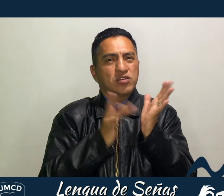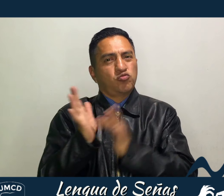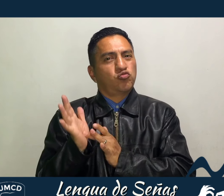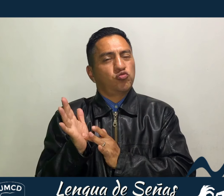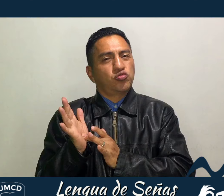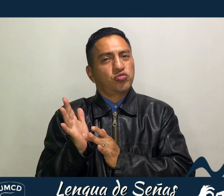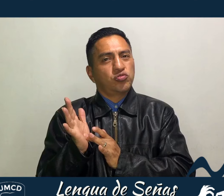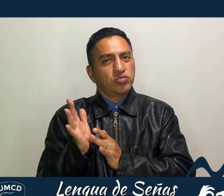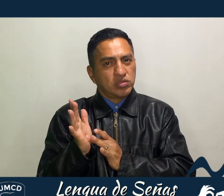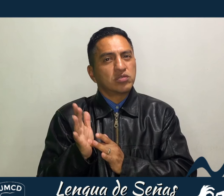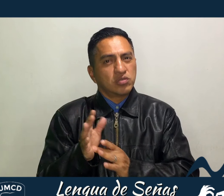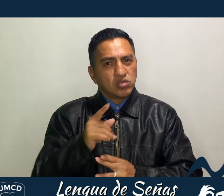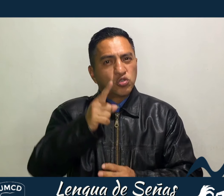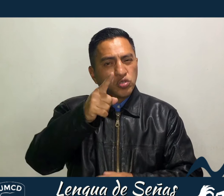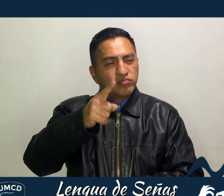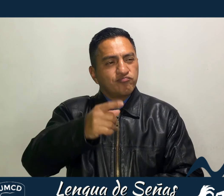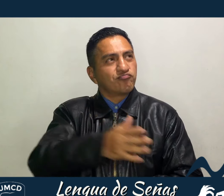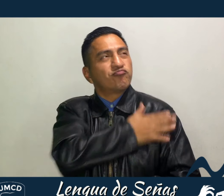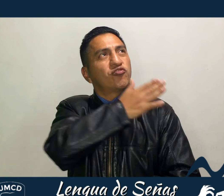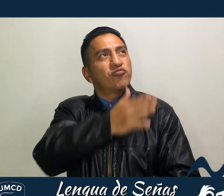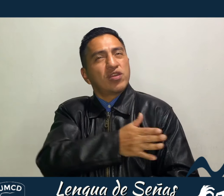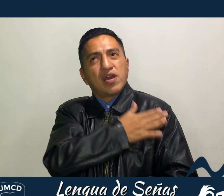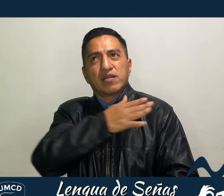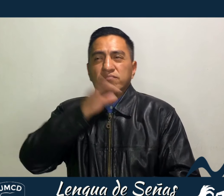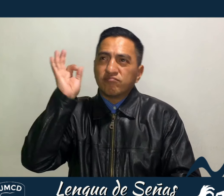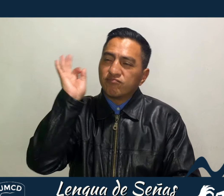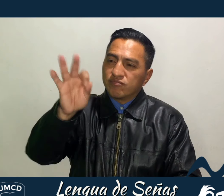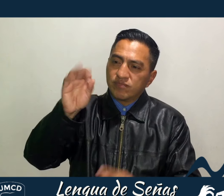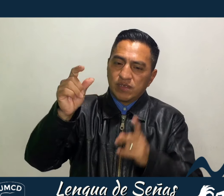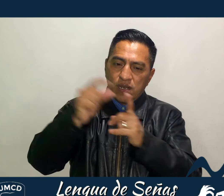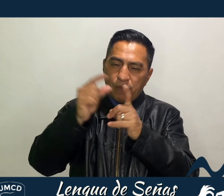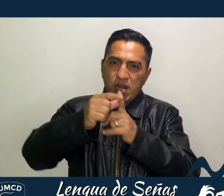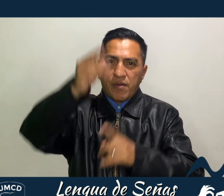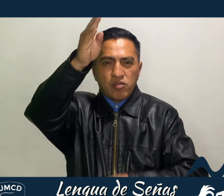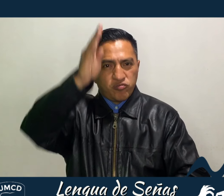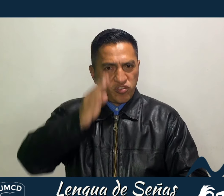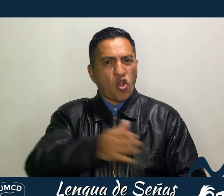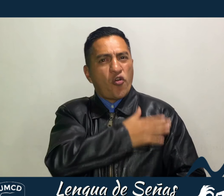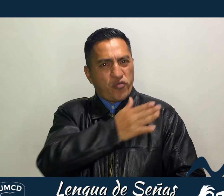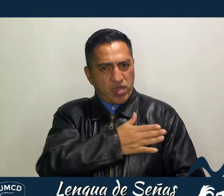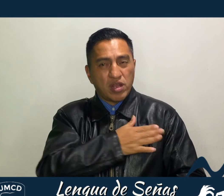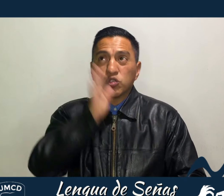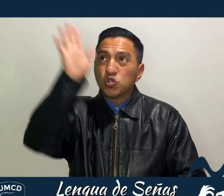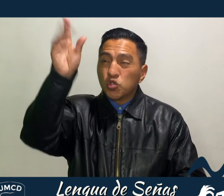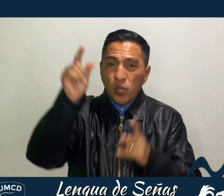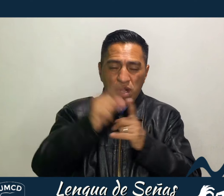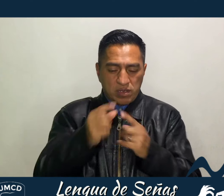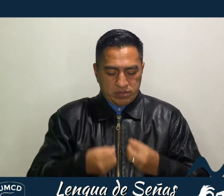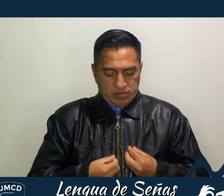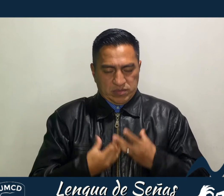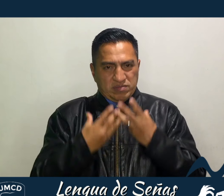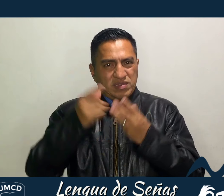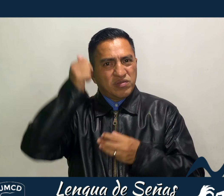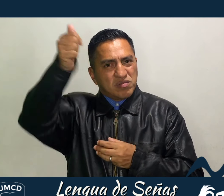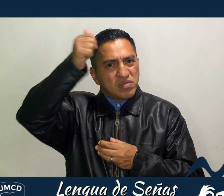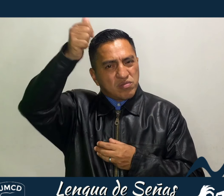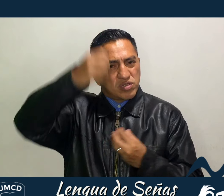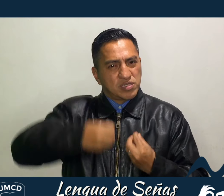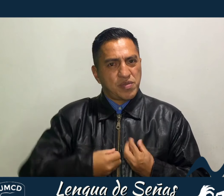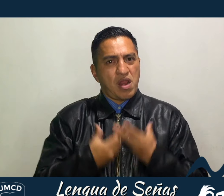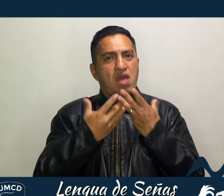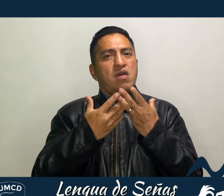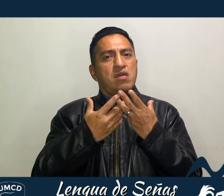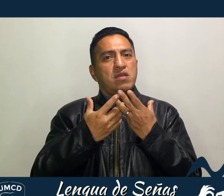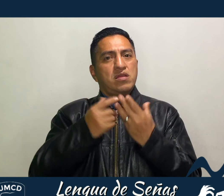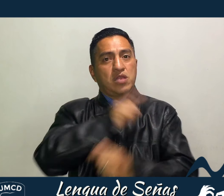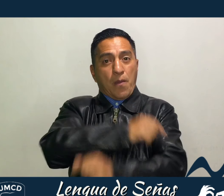no confiar? ¿Cómo no confiar en la predicación de la palabra de Dios si ella fue inspirada por Él?